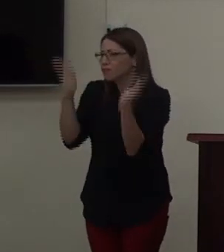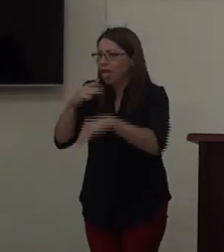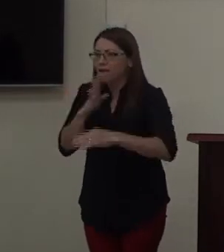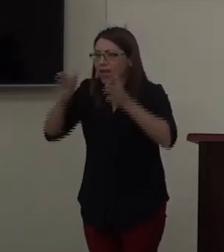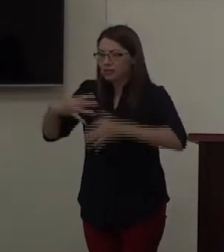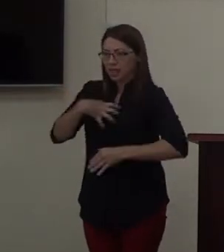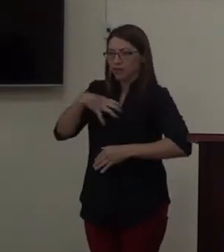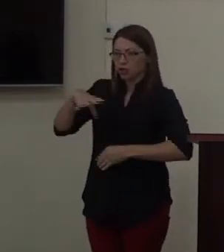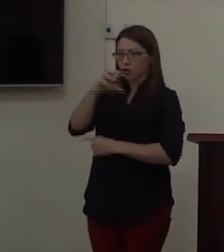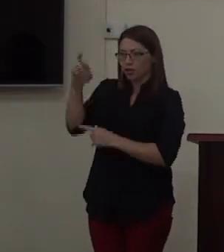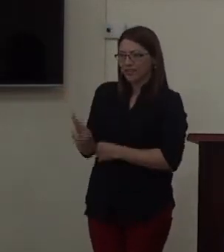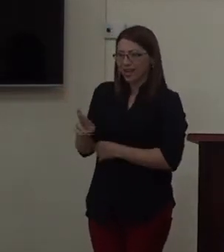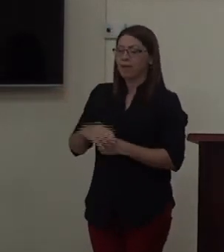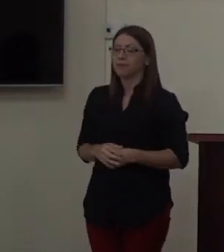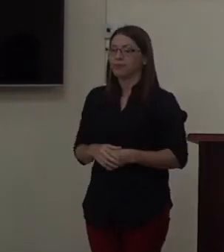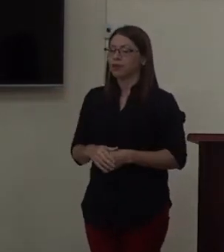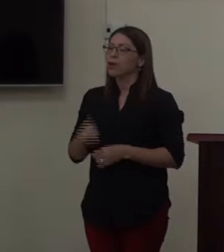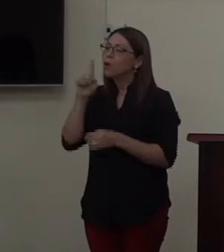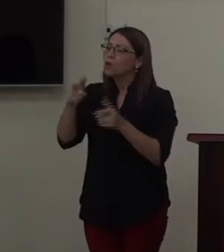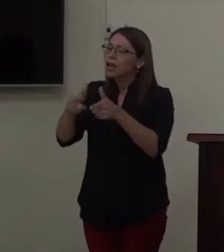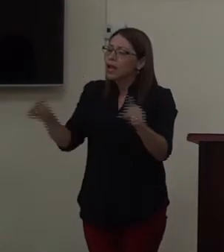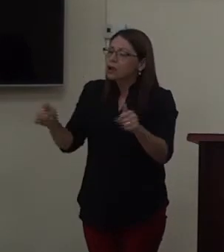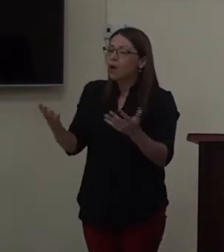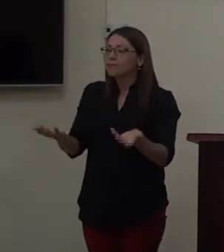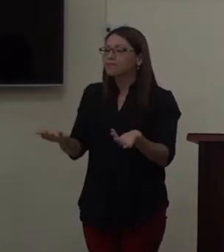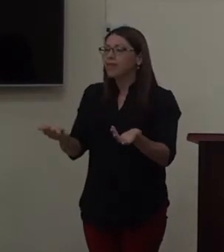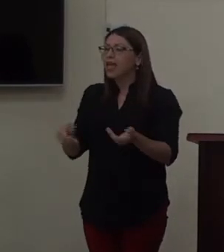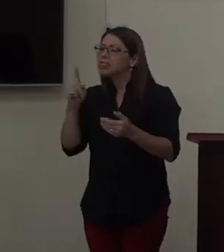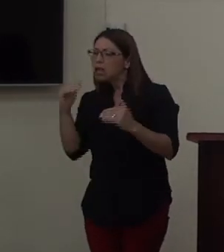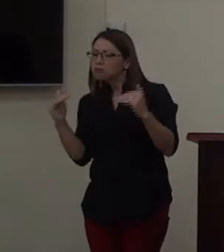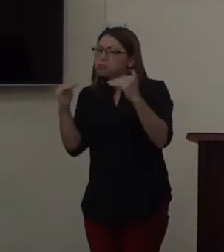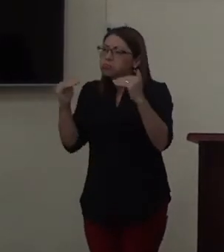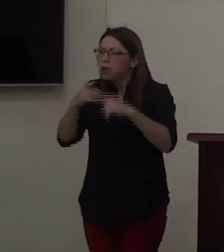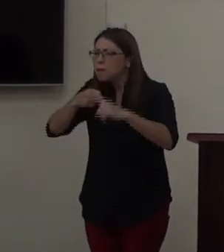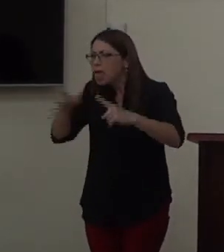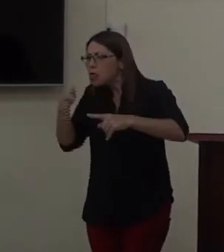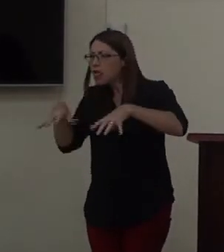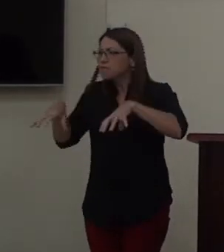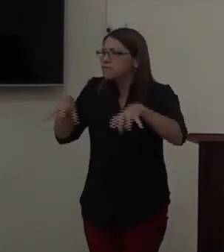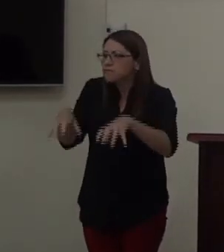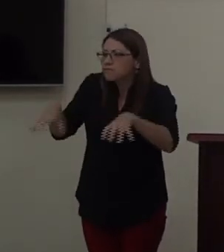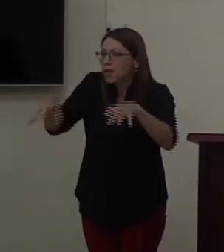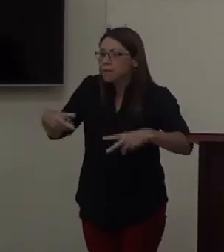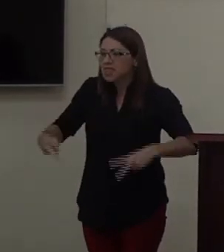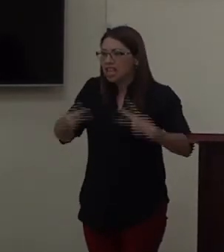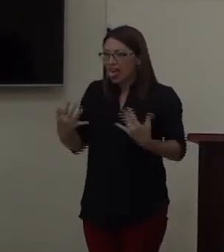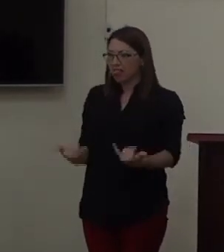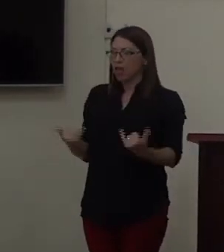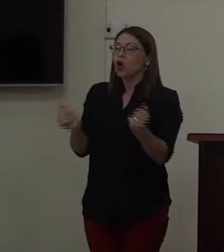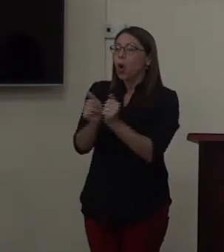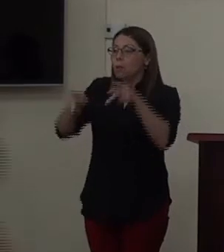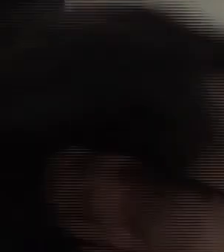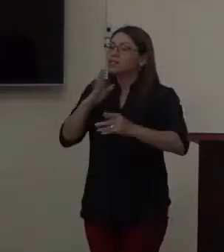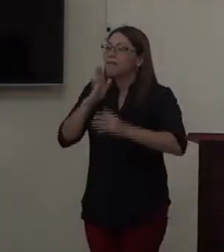Costa Rica. Una lengua, digamos, de grado medio de vitalidad, con hablantes de 30, 40